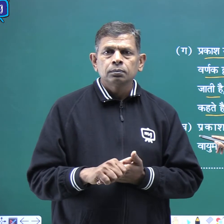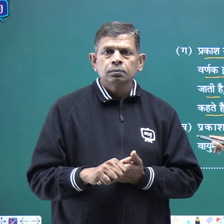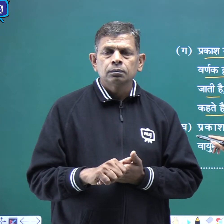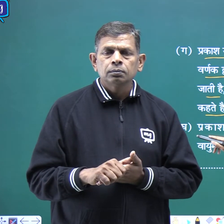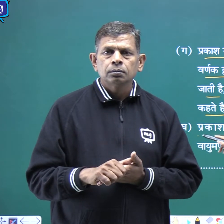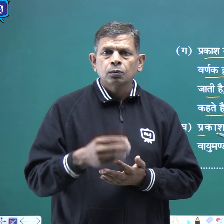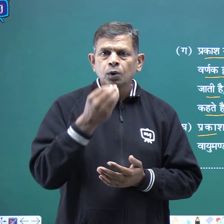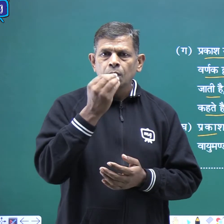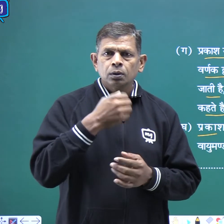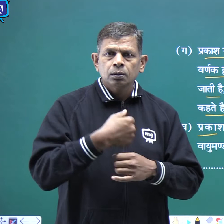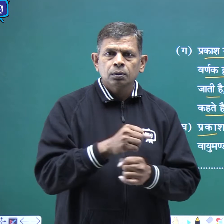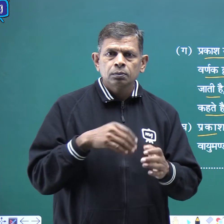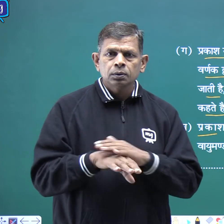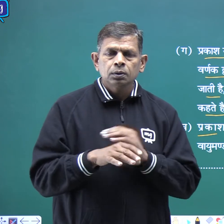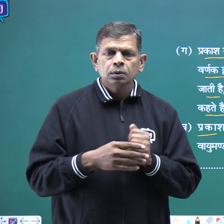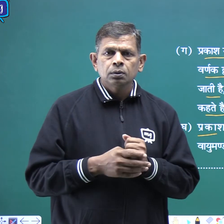प्रकाश संश्लेषण में